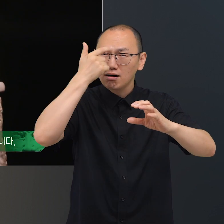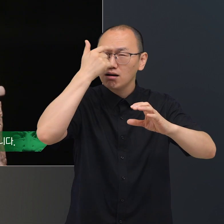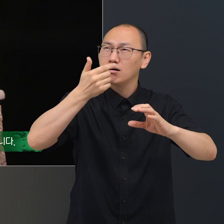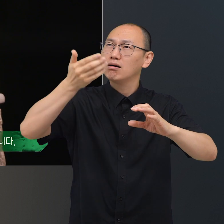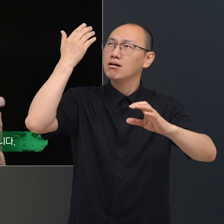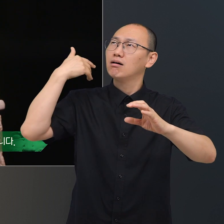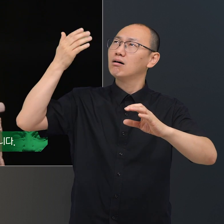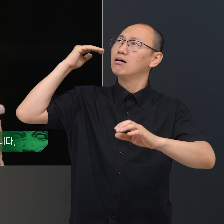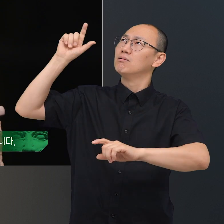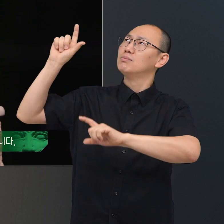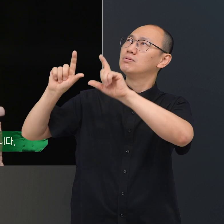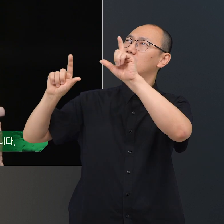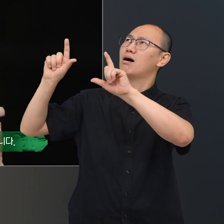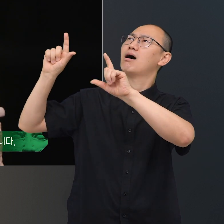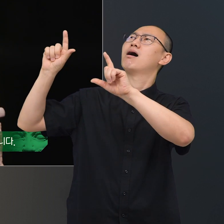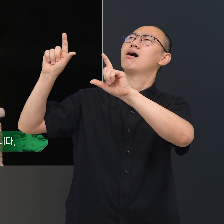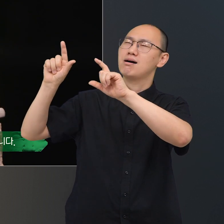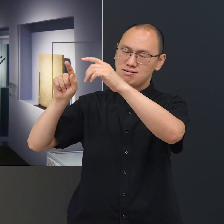기회가 될 것입니다.